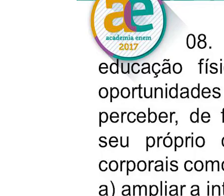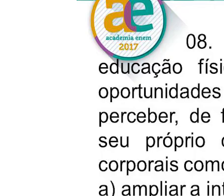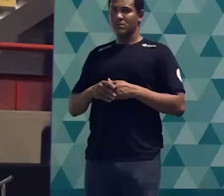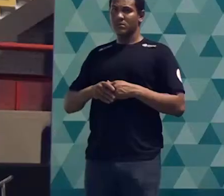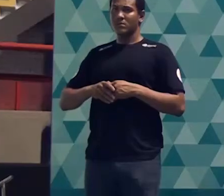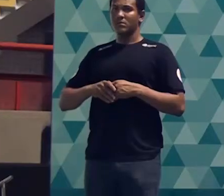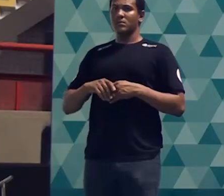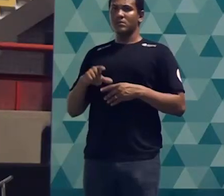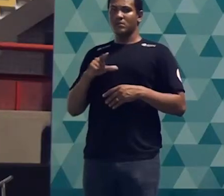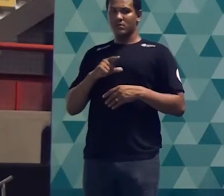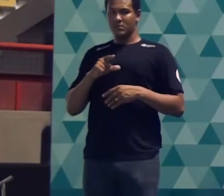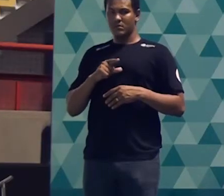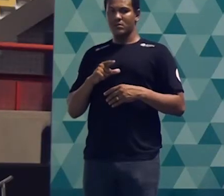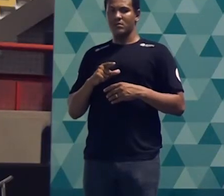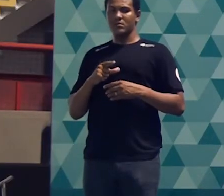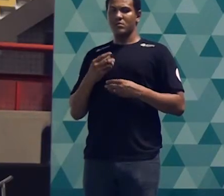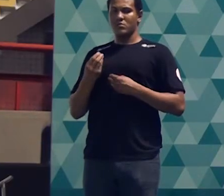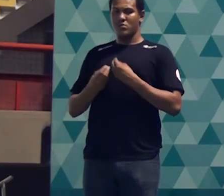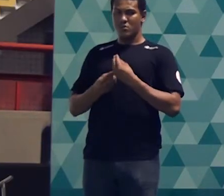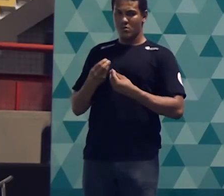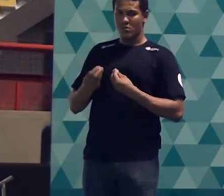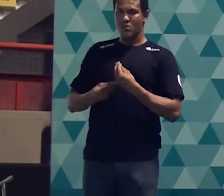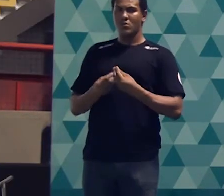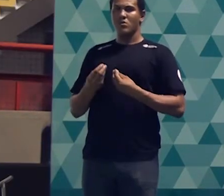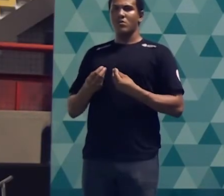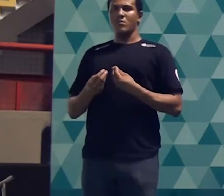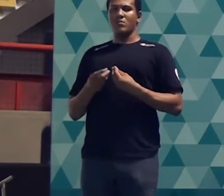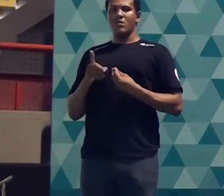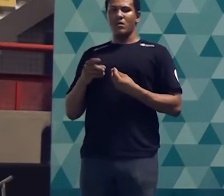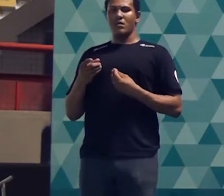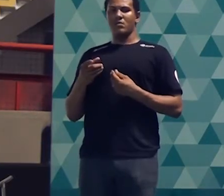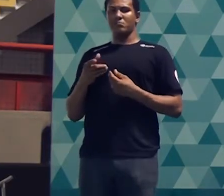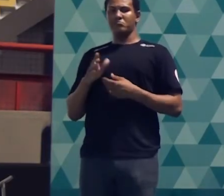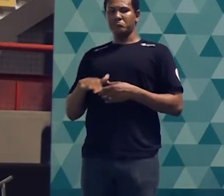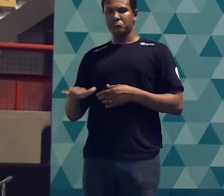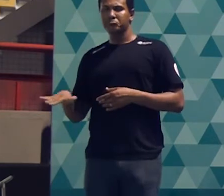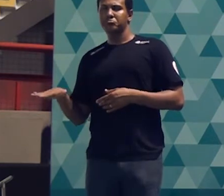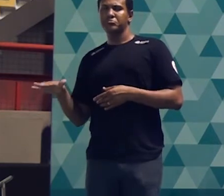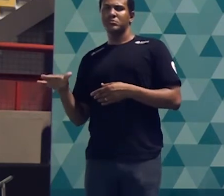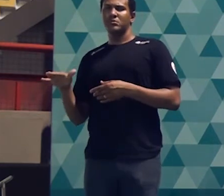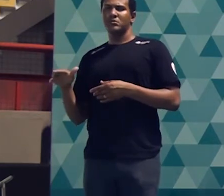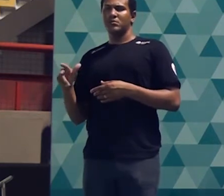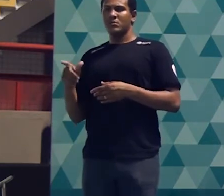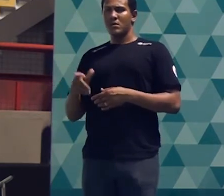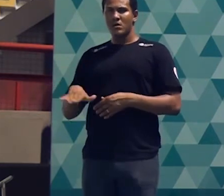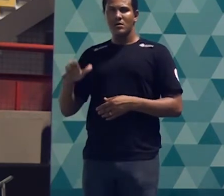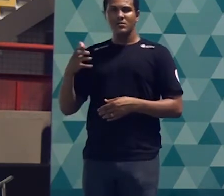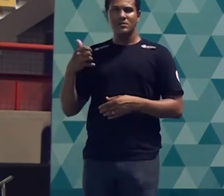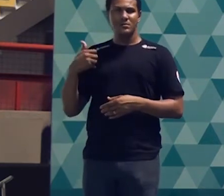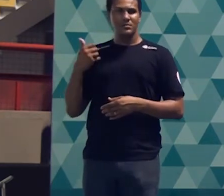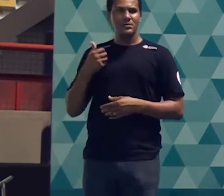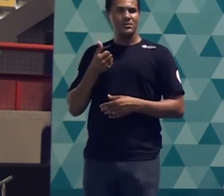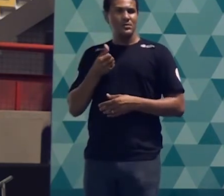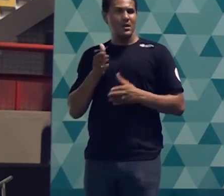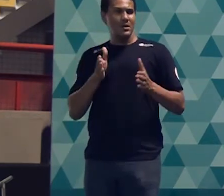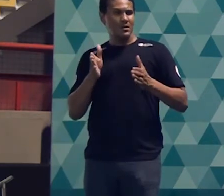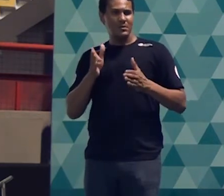a criancinha, a socialização, né, quando ela está com 6 anos, na fase da